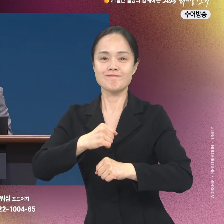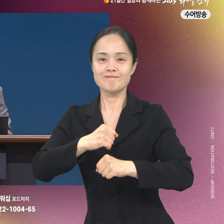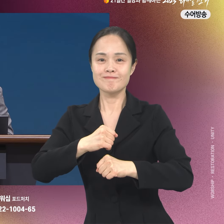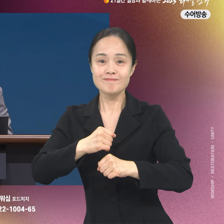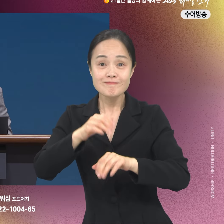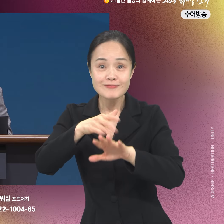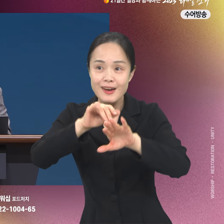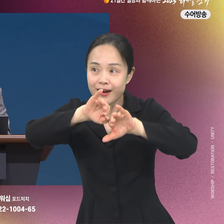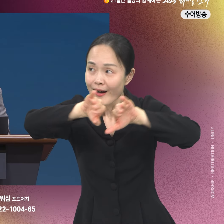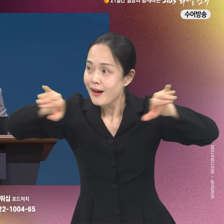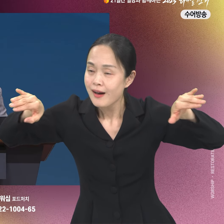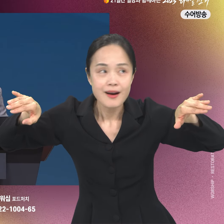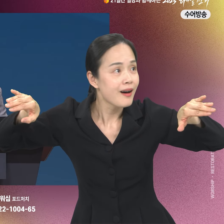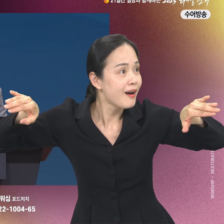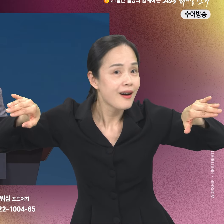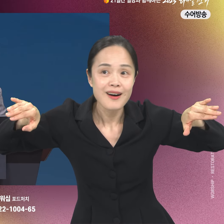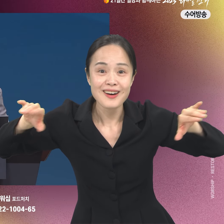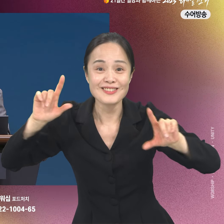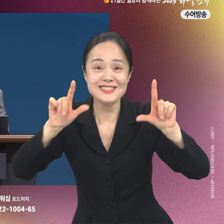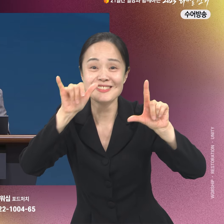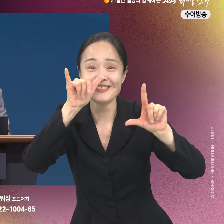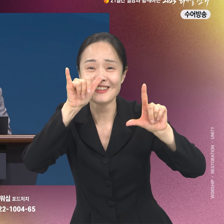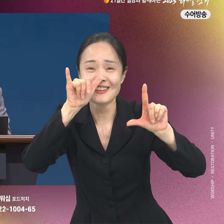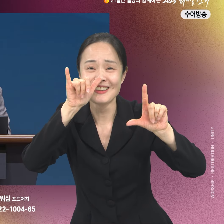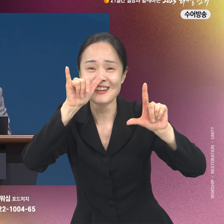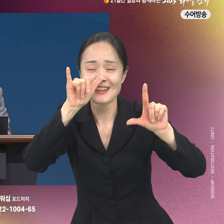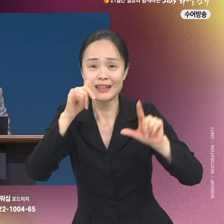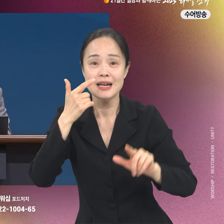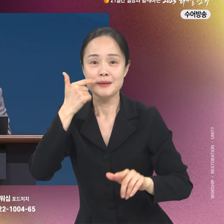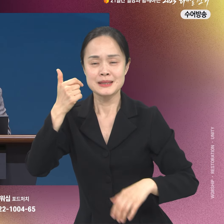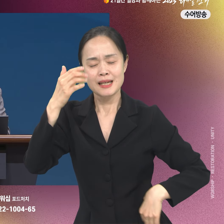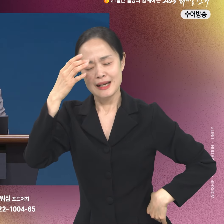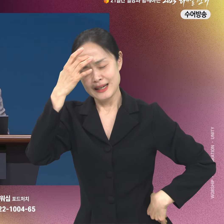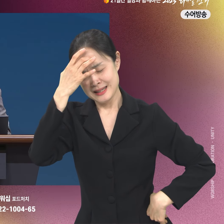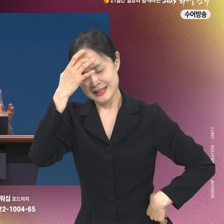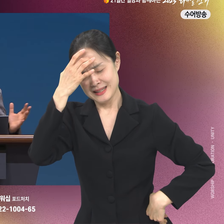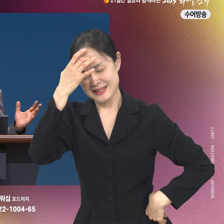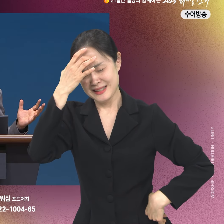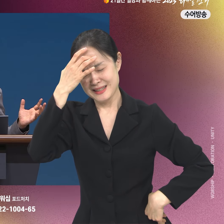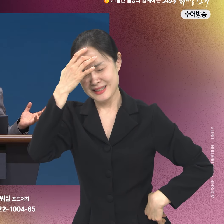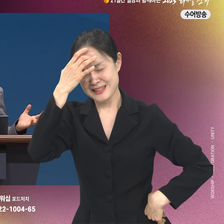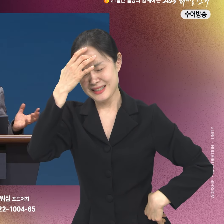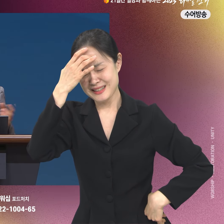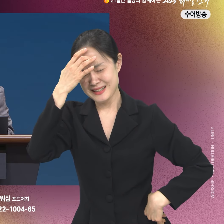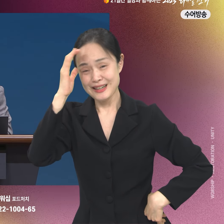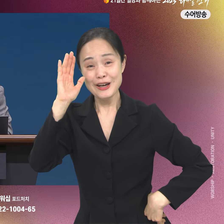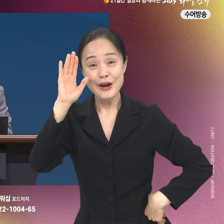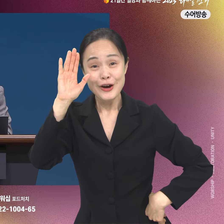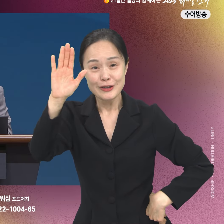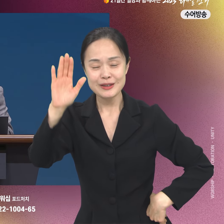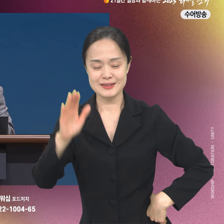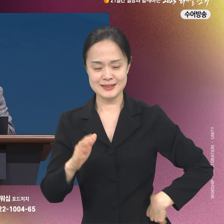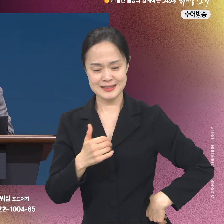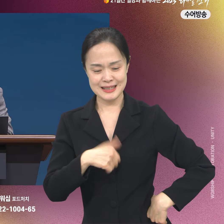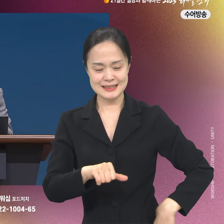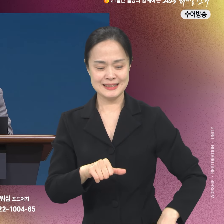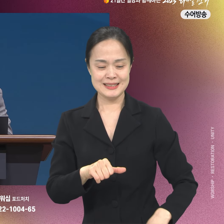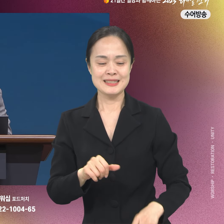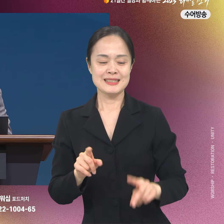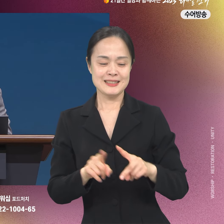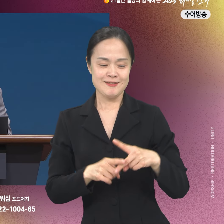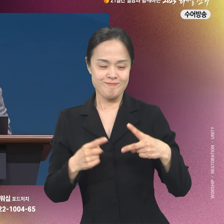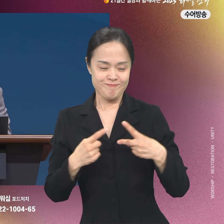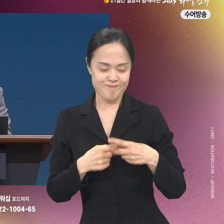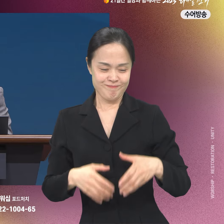회복했을 때, 관계가 회복됐을 때 이제 디킨스가 어떻게 행동할까요? 그 커튼을 열어줄 겁니다. 내